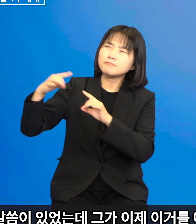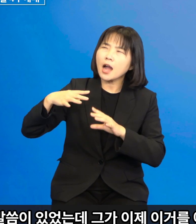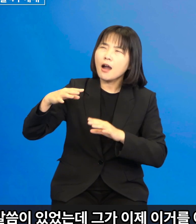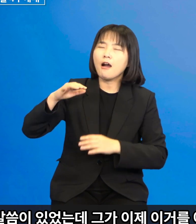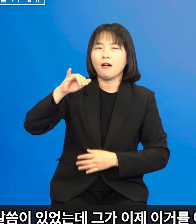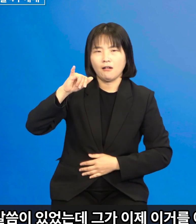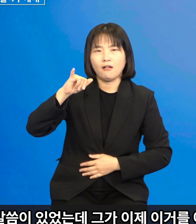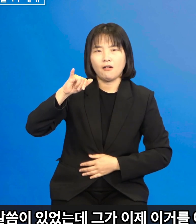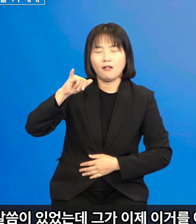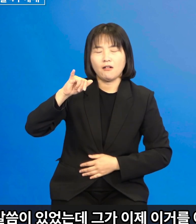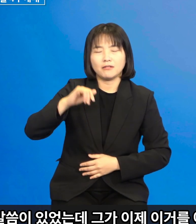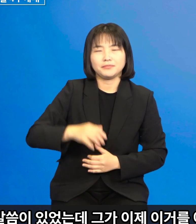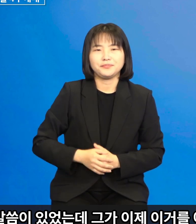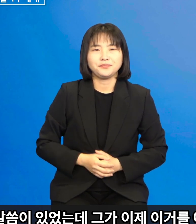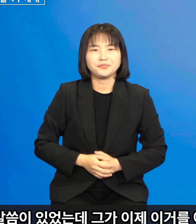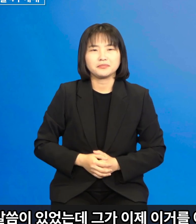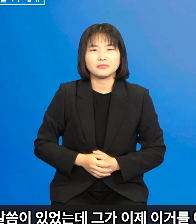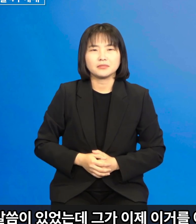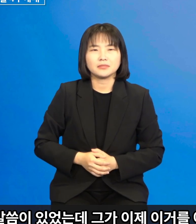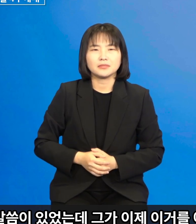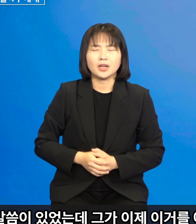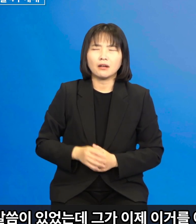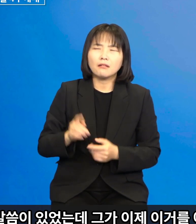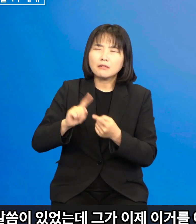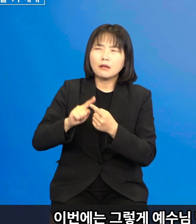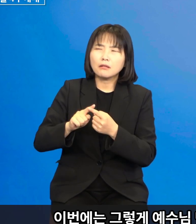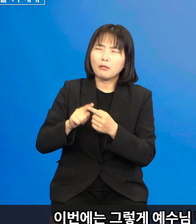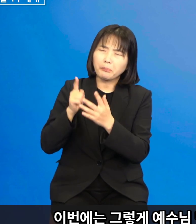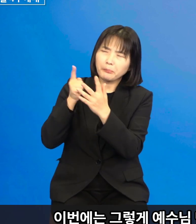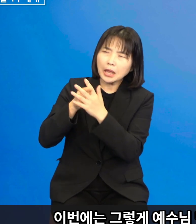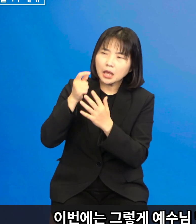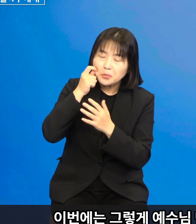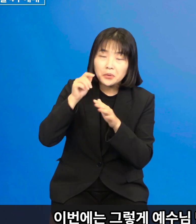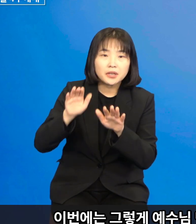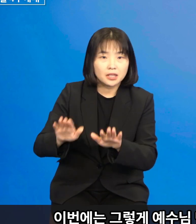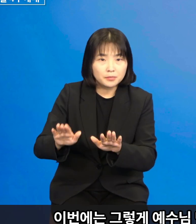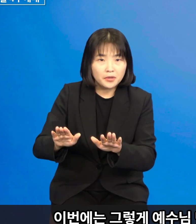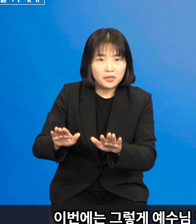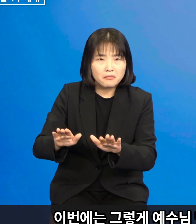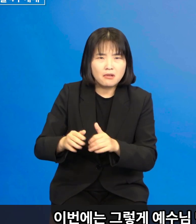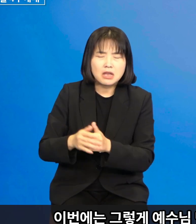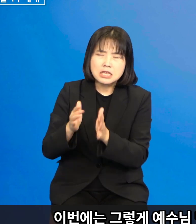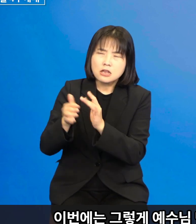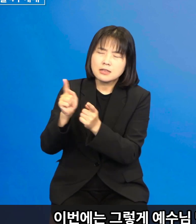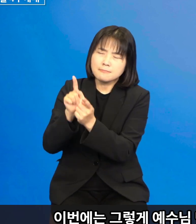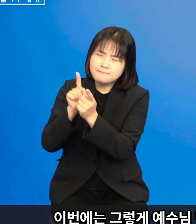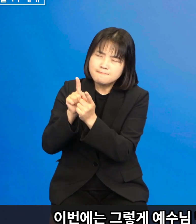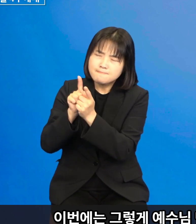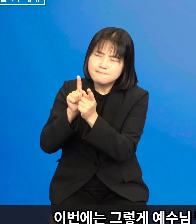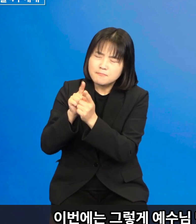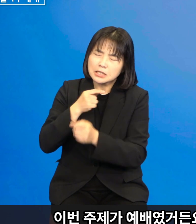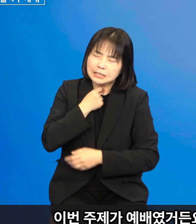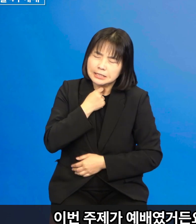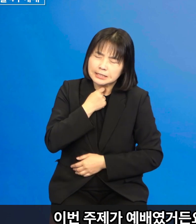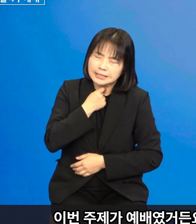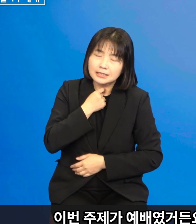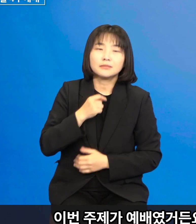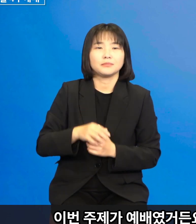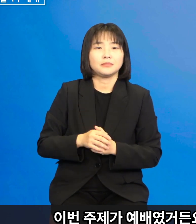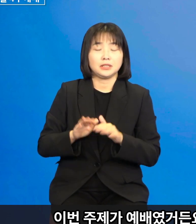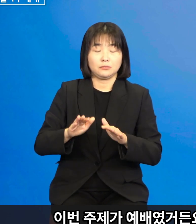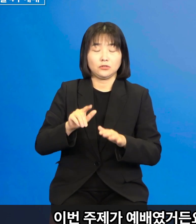있었대요. 말씀이 있었는데 이거를 예수님 말씀이라는 걸 못 알아듣고 있다가 이번에는 그렇게 예수님 만나고 싶다고 이제 갈망하면서 이번